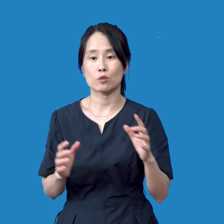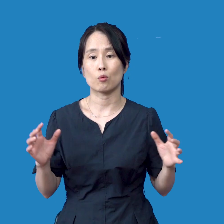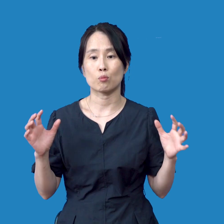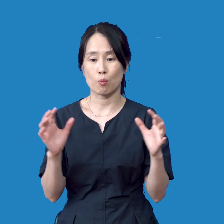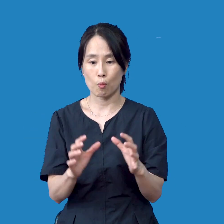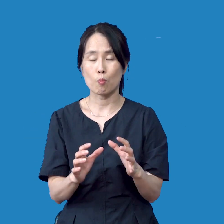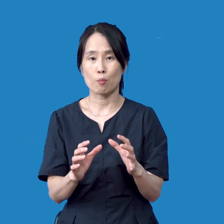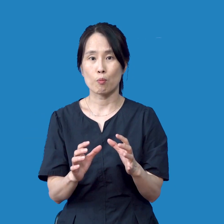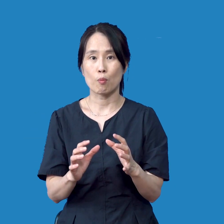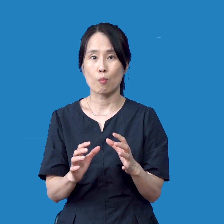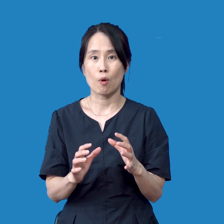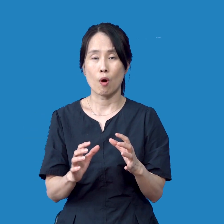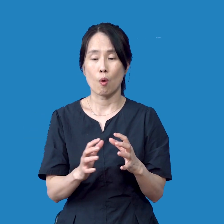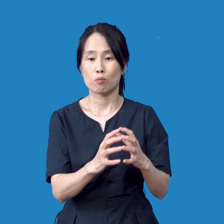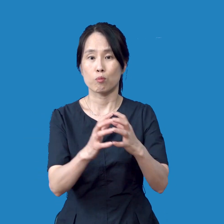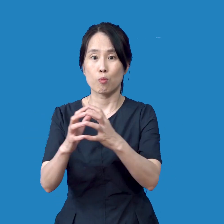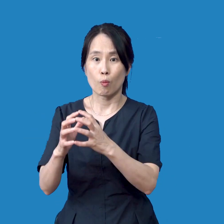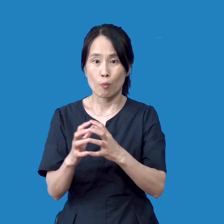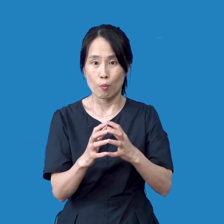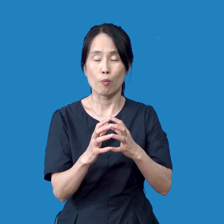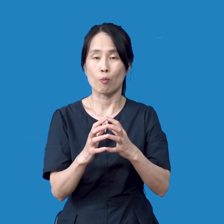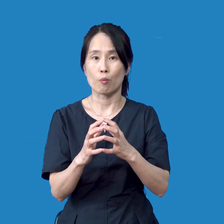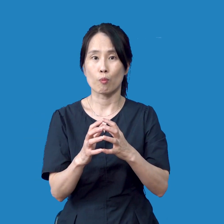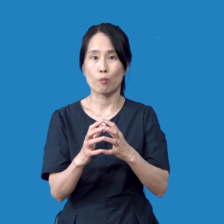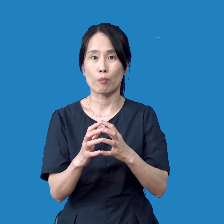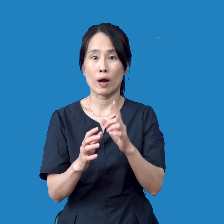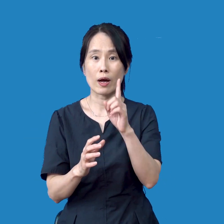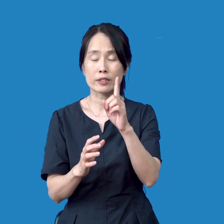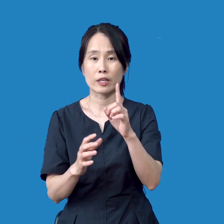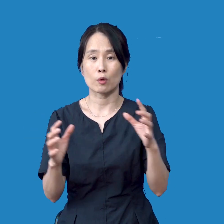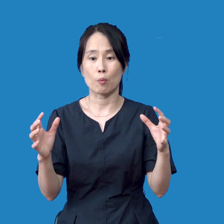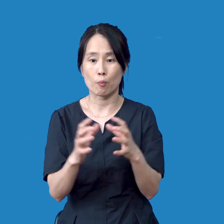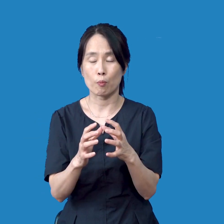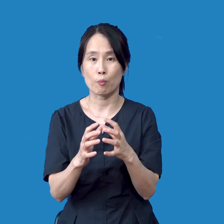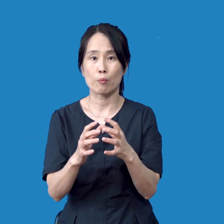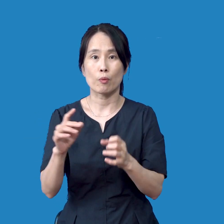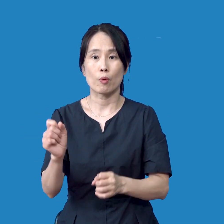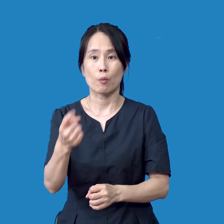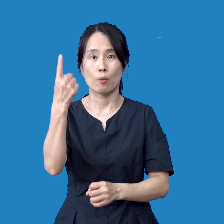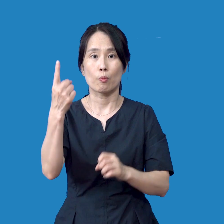묶어주는 하나의 공동체로 묶어놓고 있는 것이 무엇일까요?